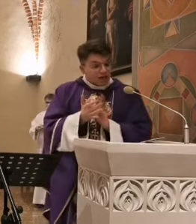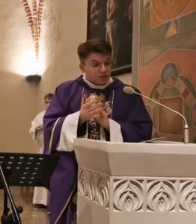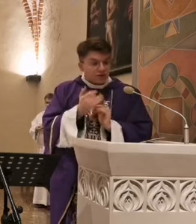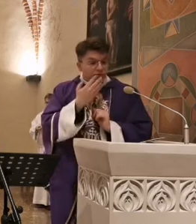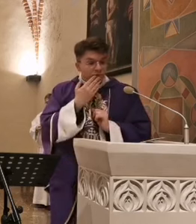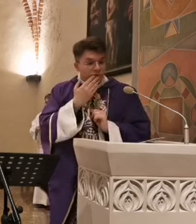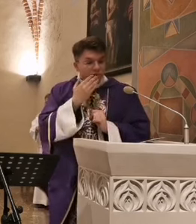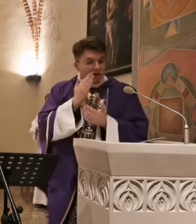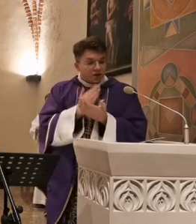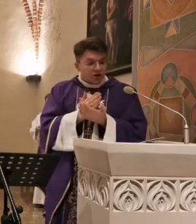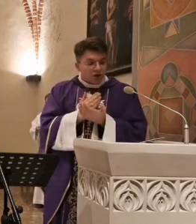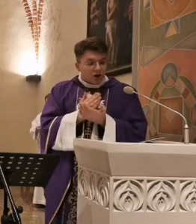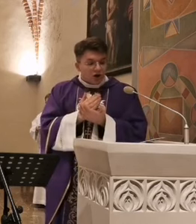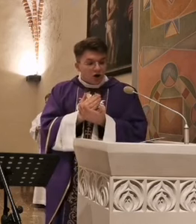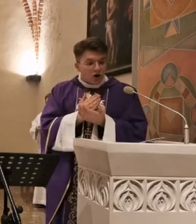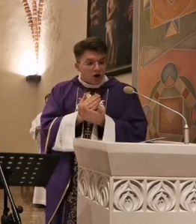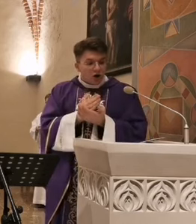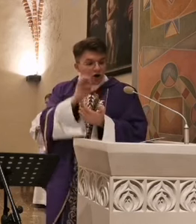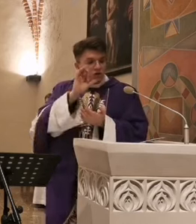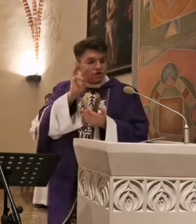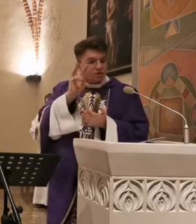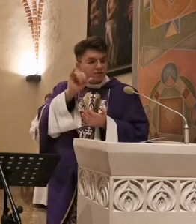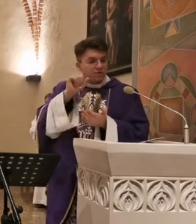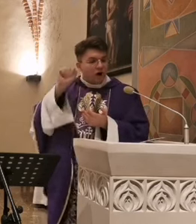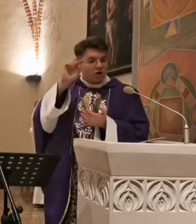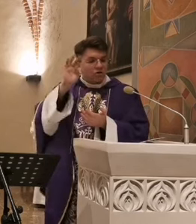A Jezus mówił tylko o